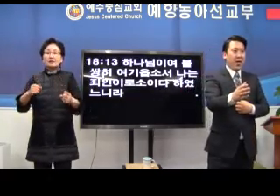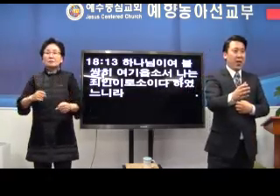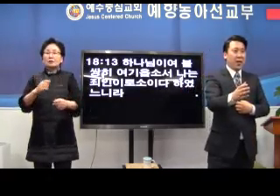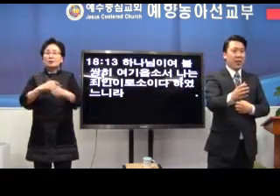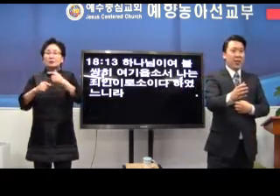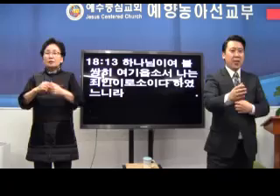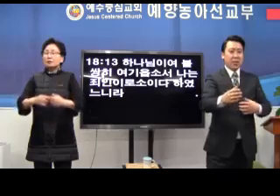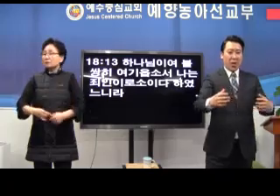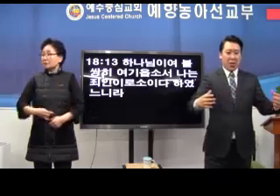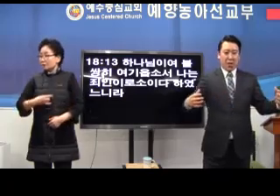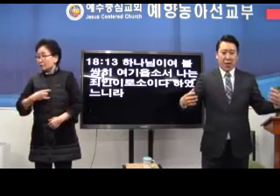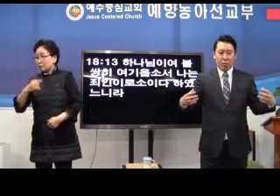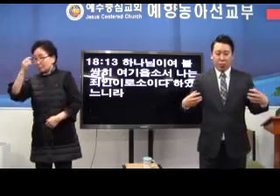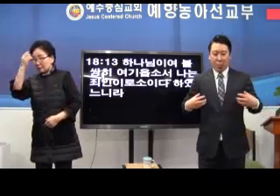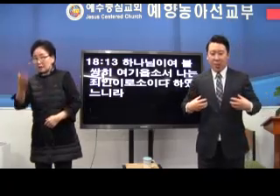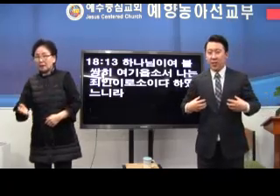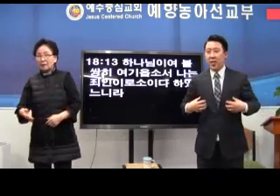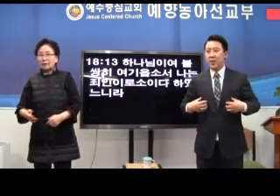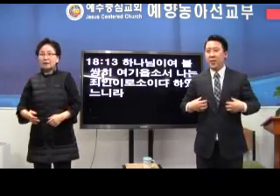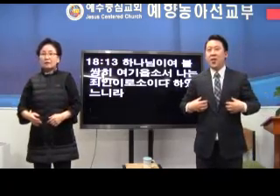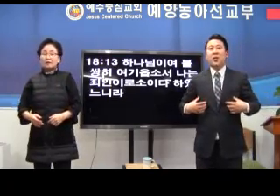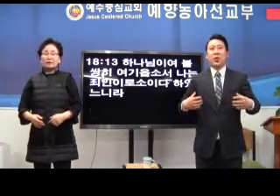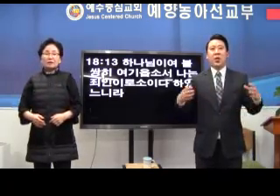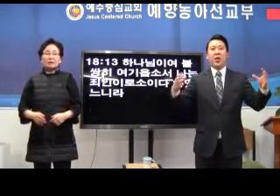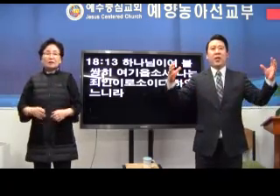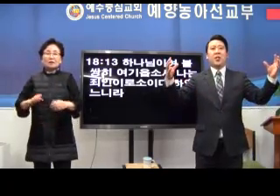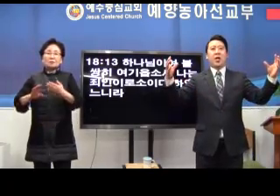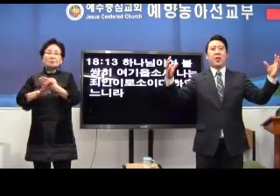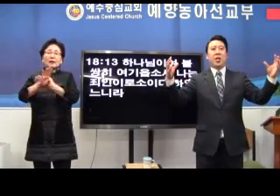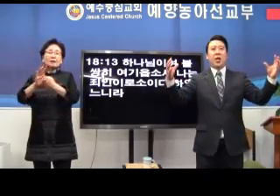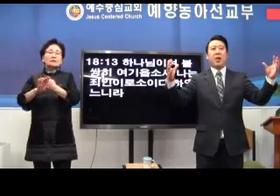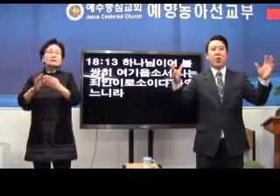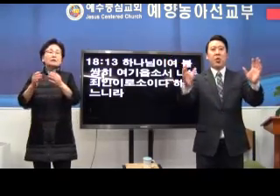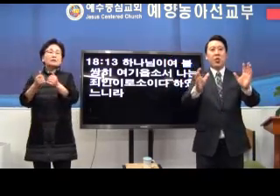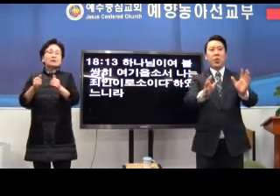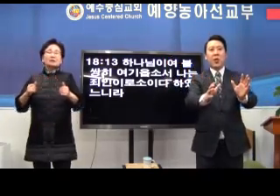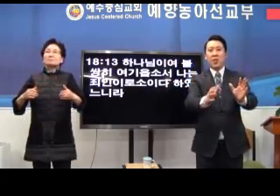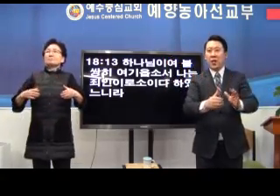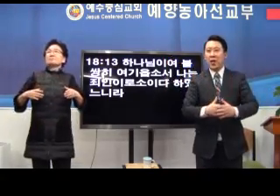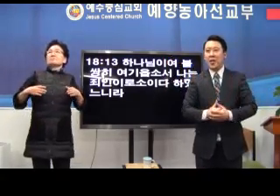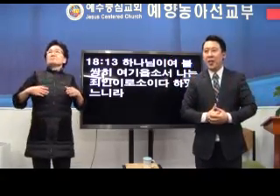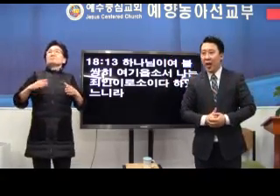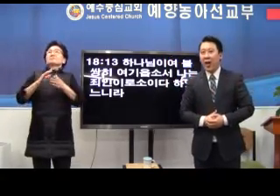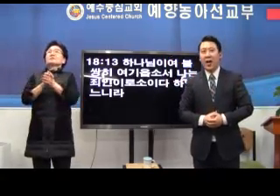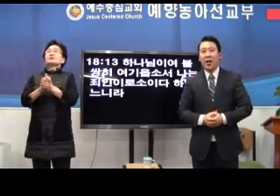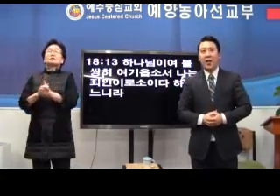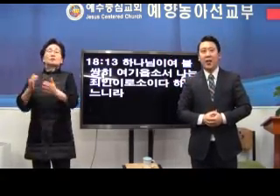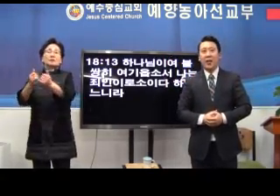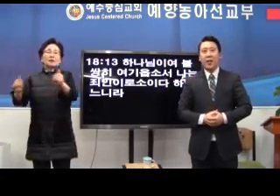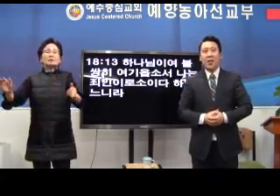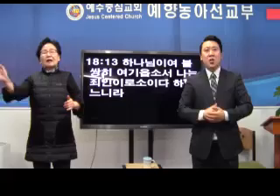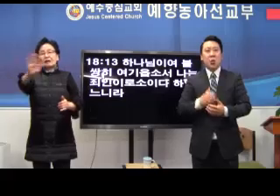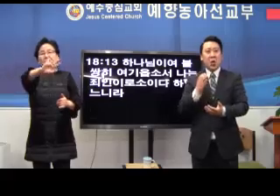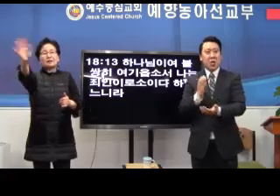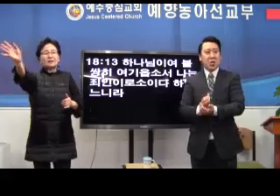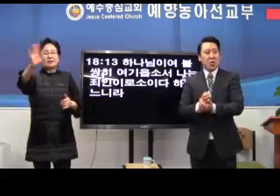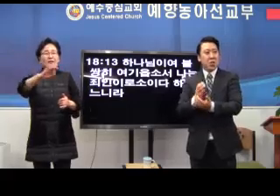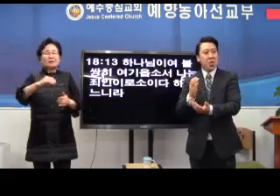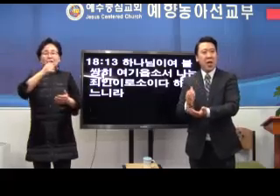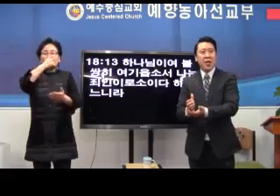바리새인과 자기는 하나님 축복받았다는 그렇게 자기를 자랑하며 기도한 자가 아니라 죄인인